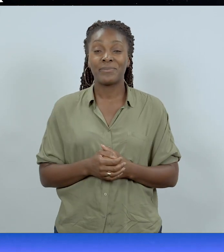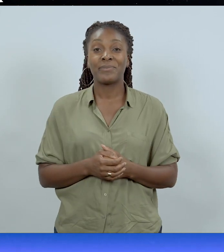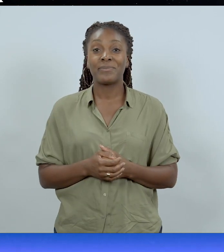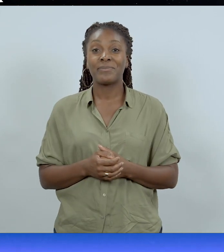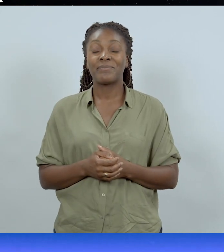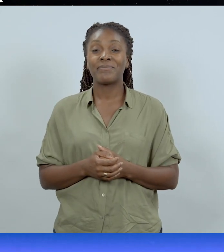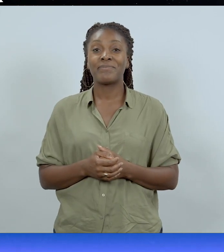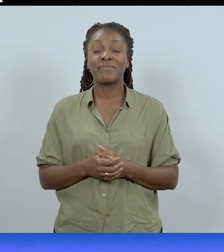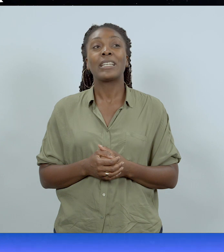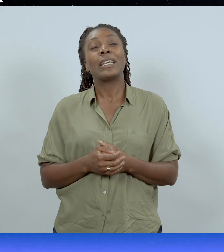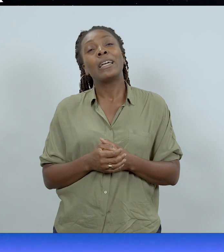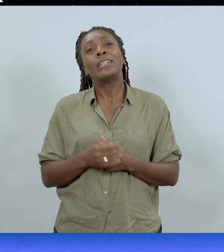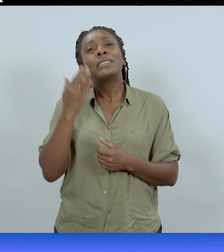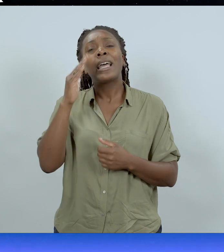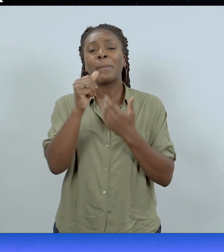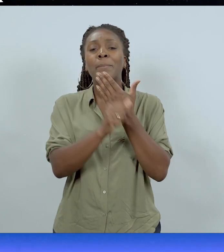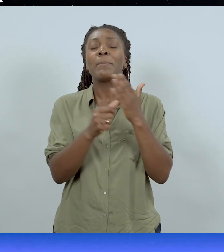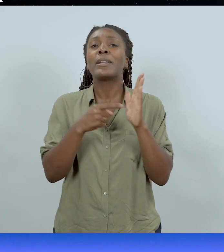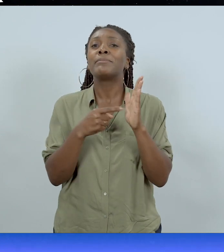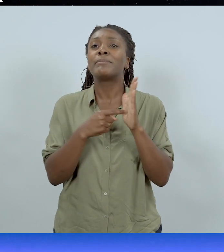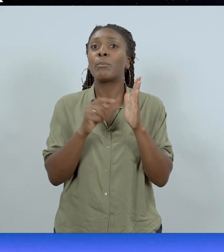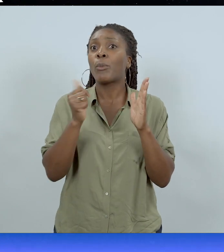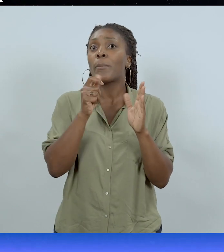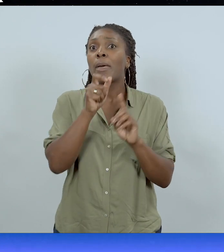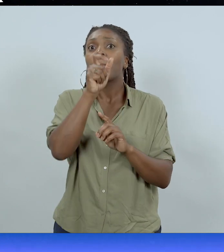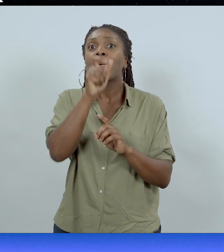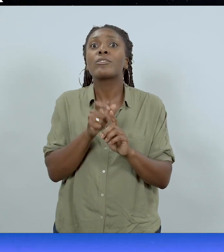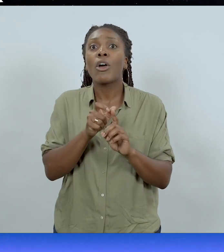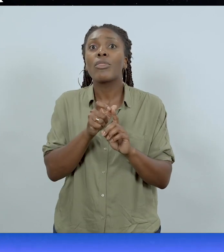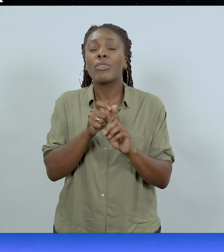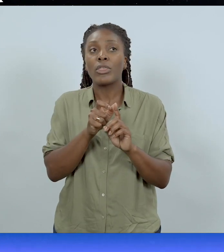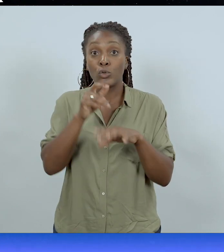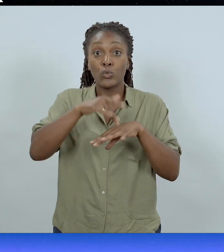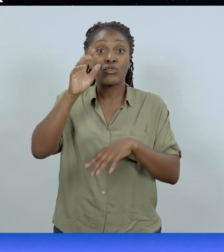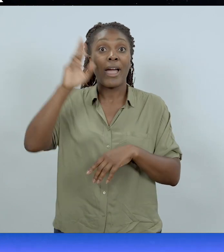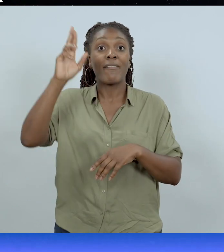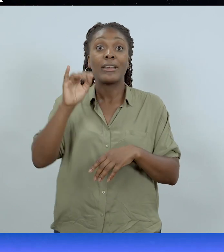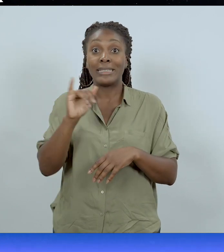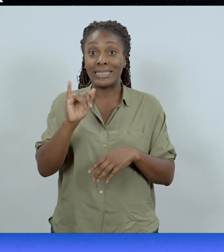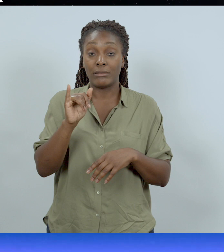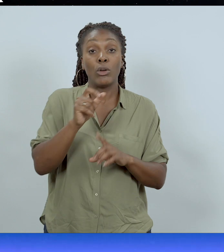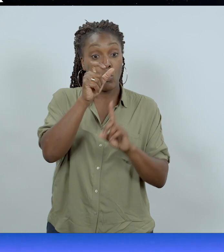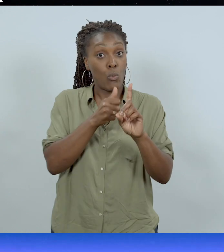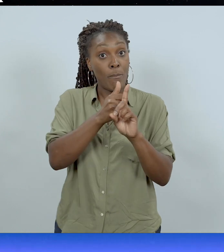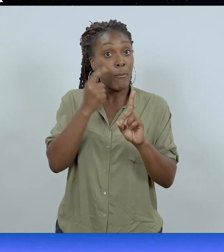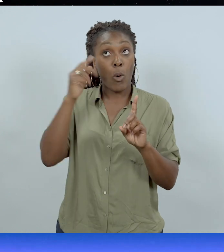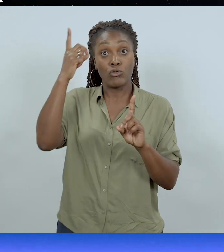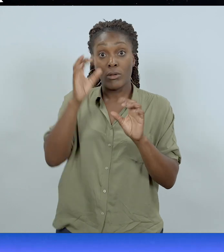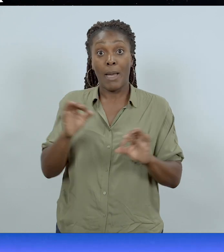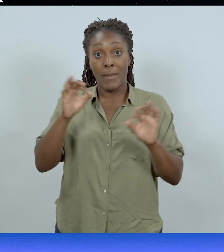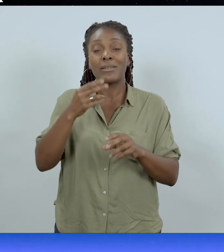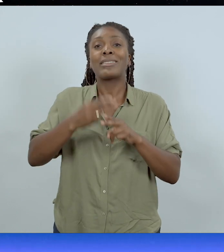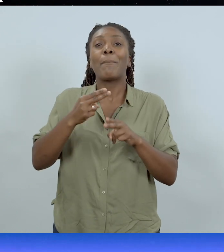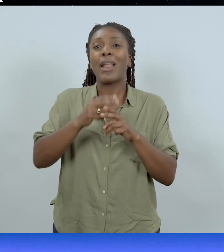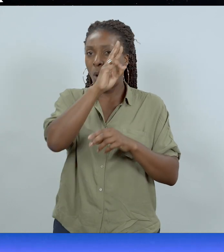vie. Le premier rêveur dans la parole de Dieu qui n'était pas croyant, c'est Abimelech. Nous avons